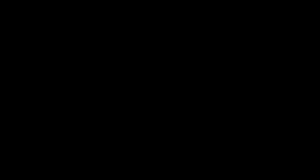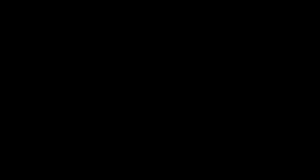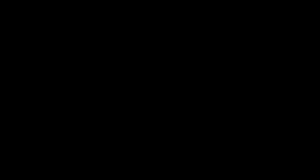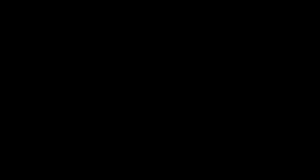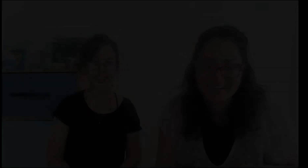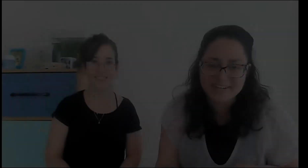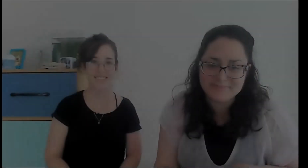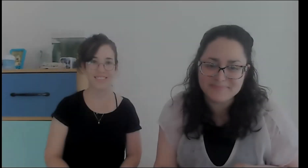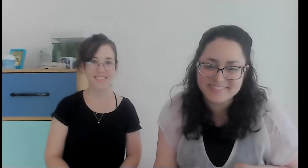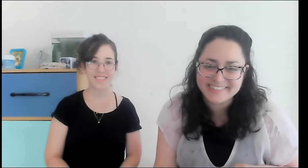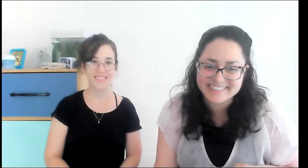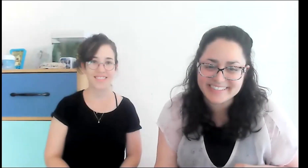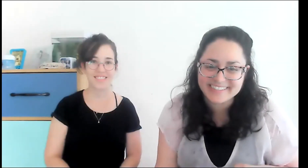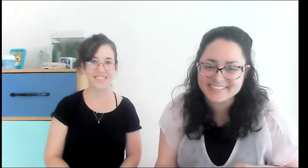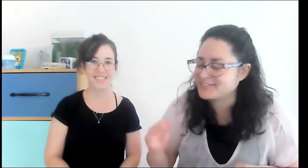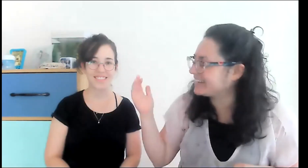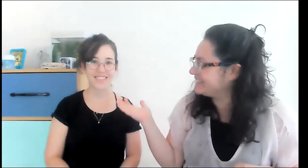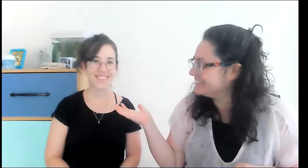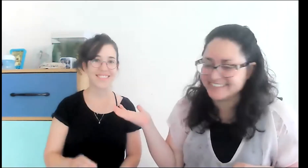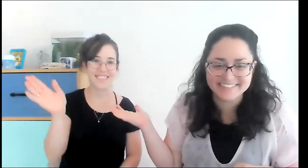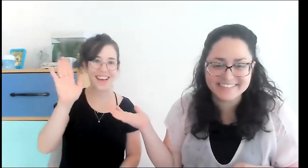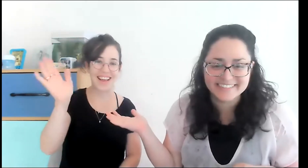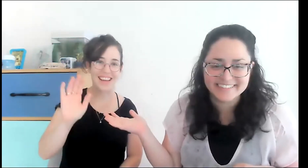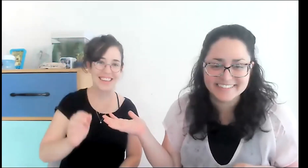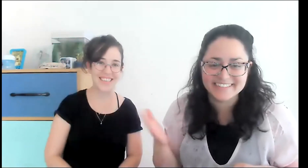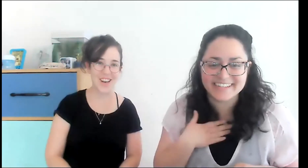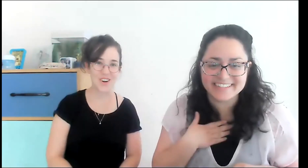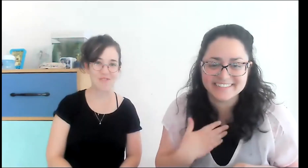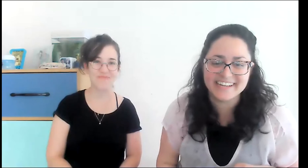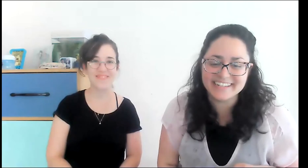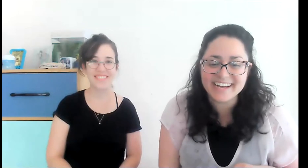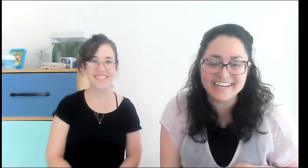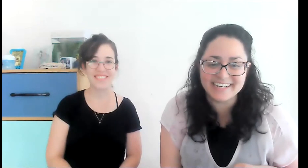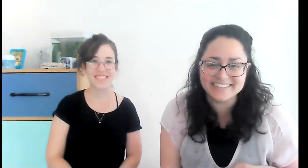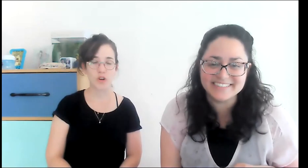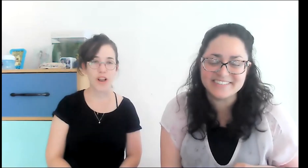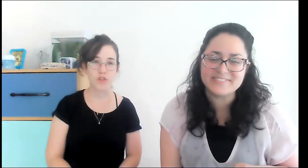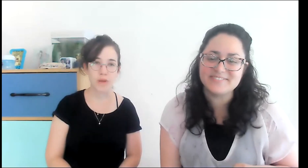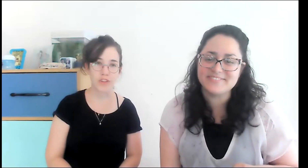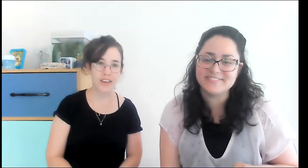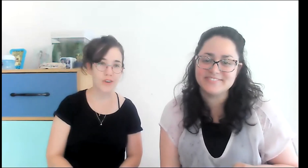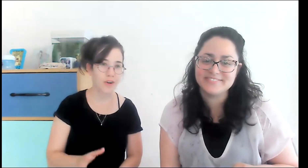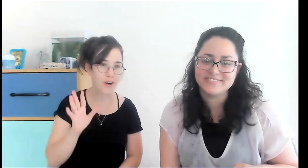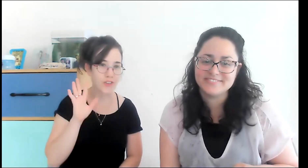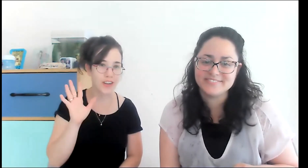שלום לכולם, זאת חן. אהלן, שלום. אני יהלה. כולם שומעים אותנו? אנחנו רק רוצות